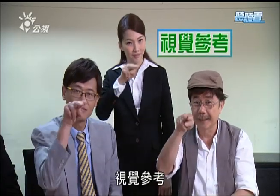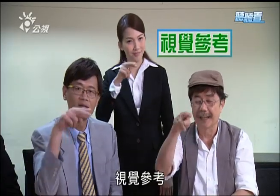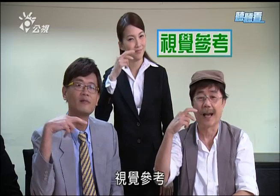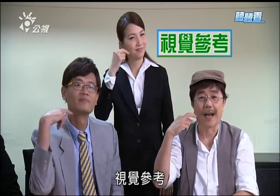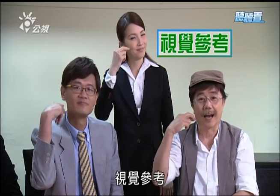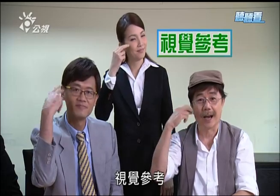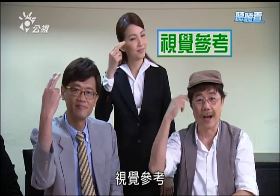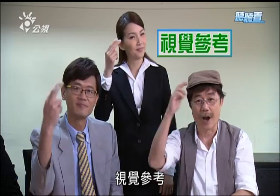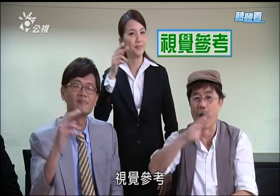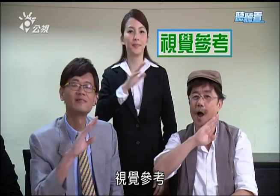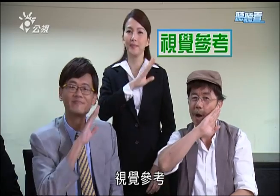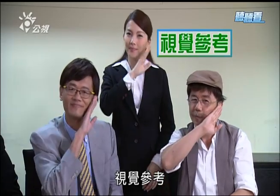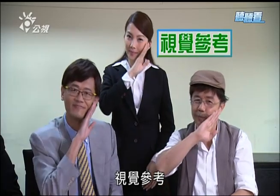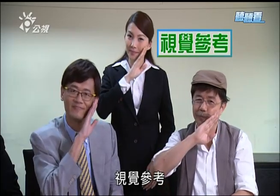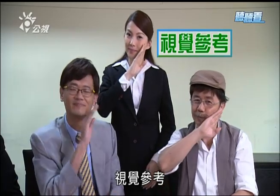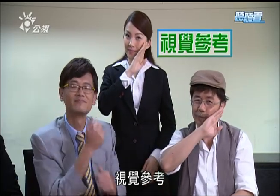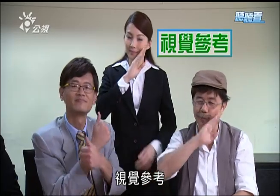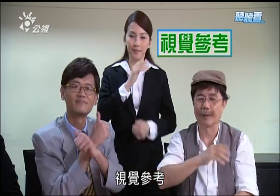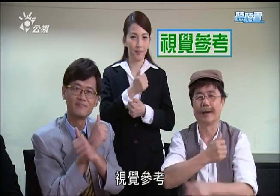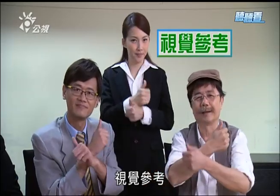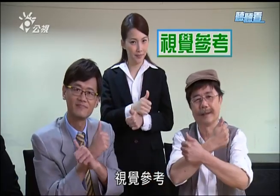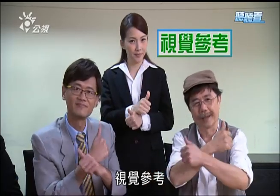视觉参考。